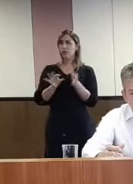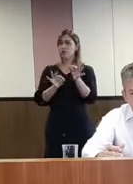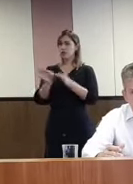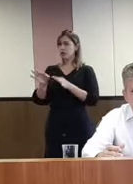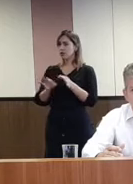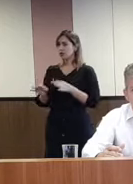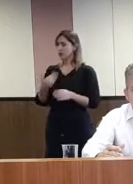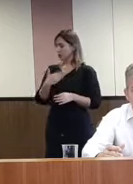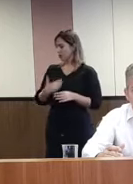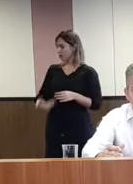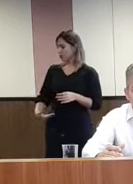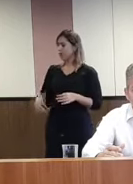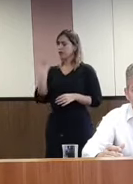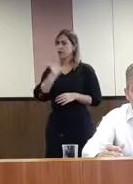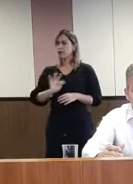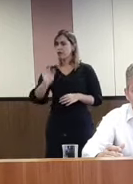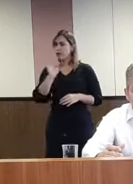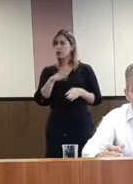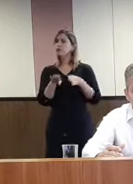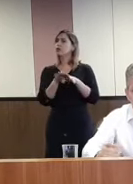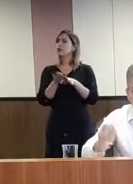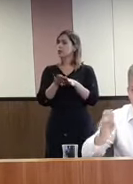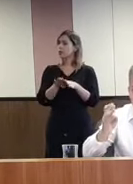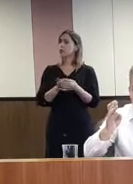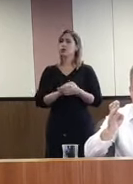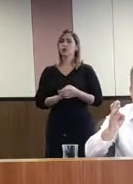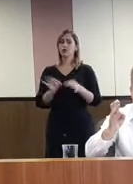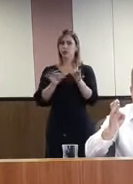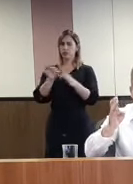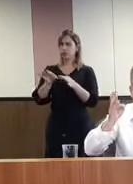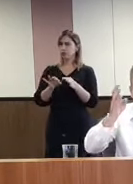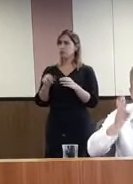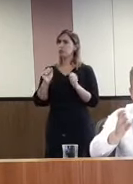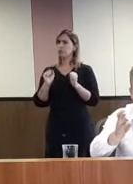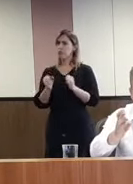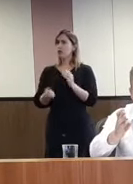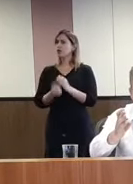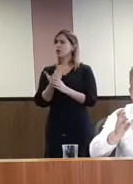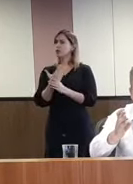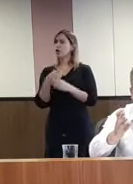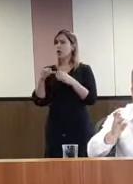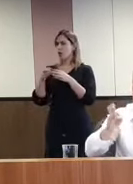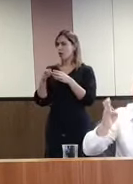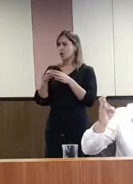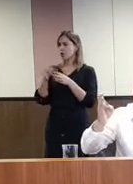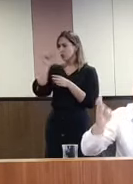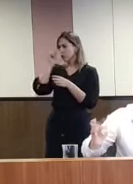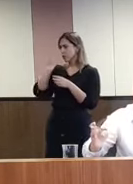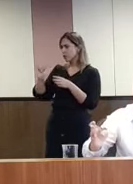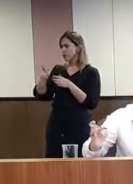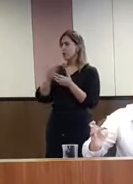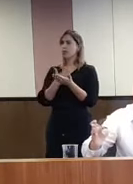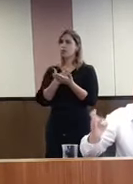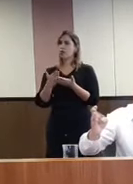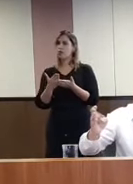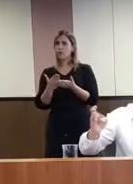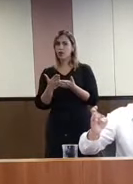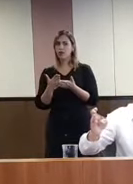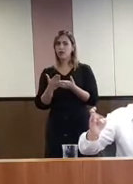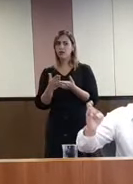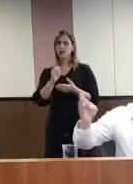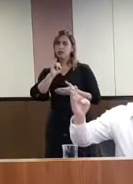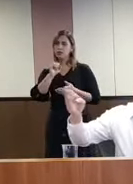o governo federal vinculado procedimentos. Olha, você pode criar esse tipo de restrição a partir dessa situação.